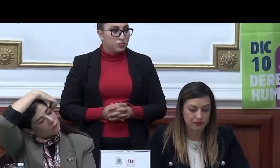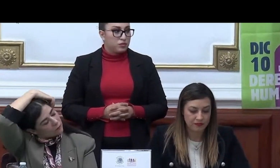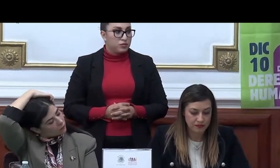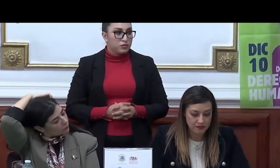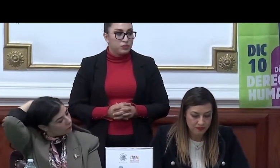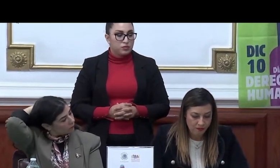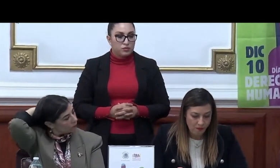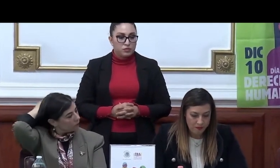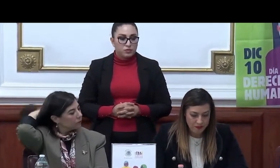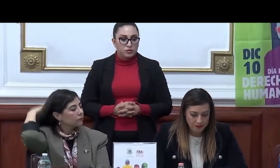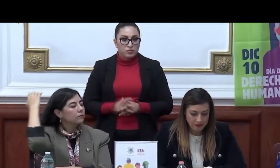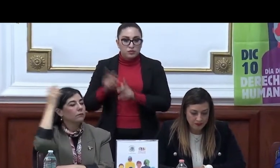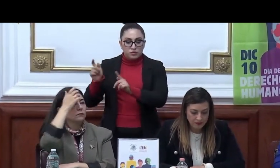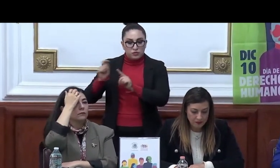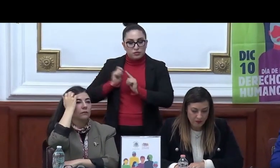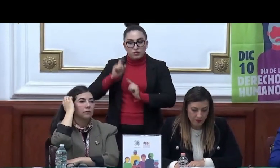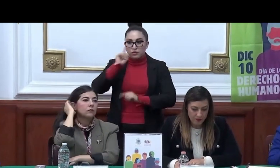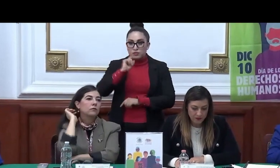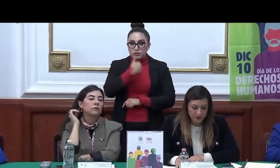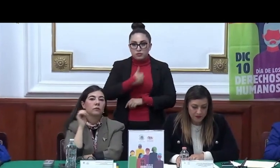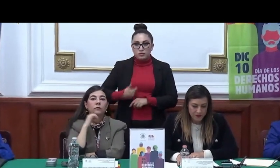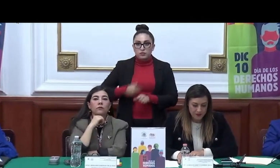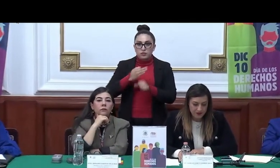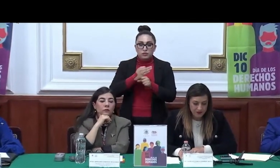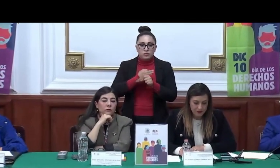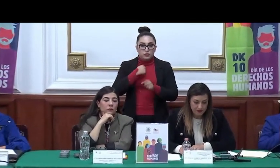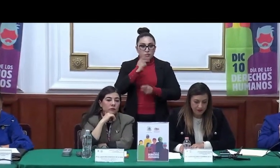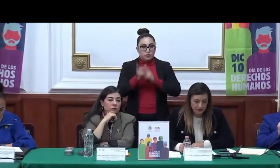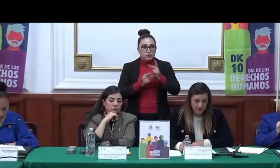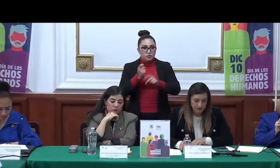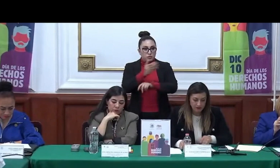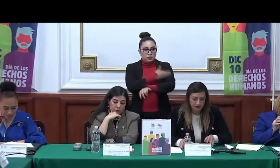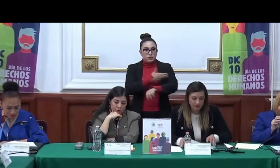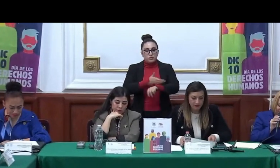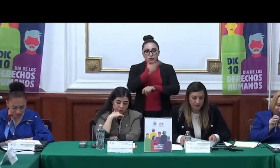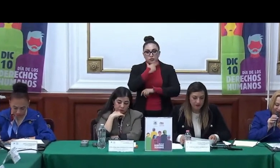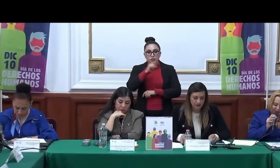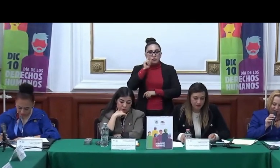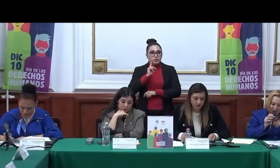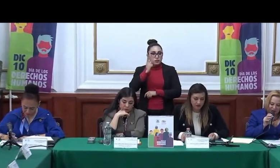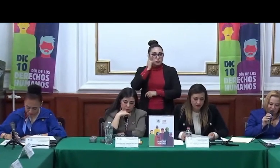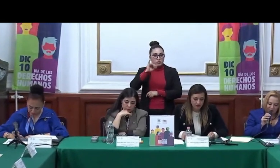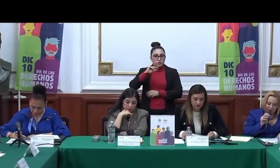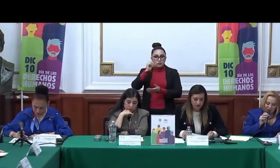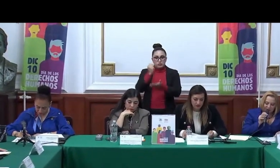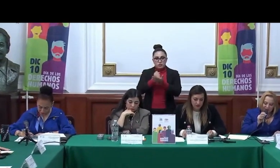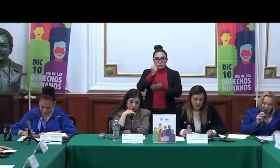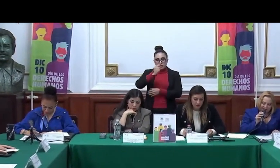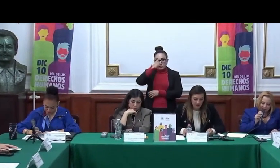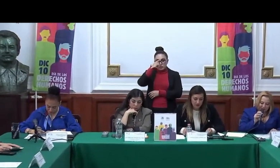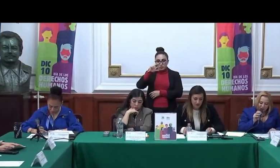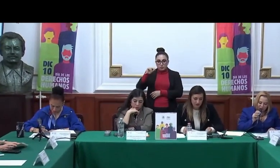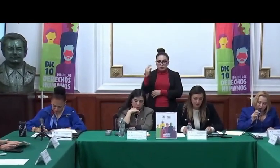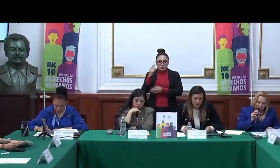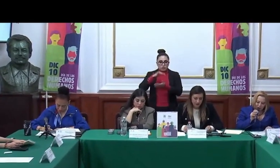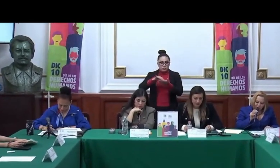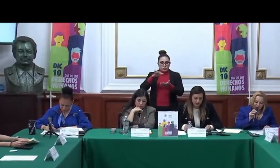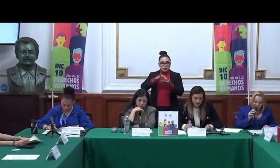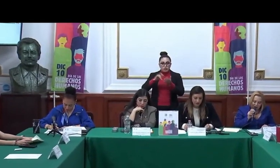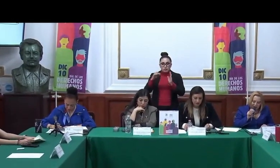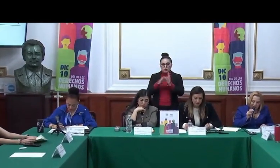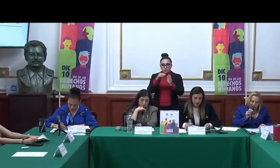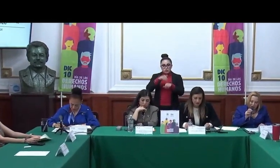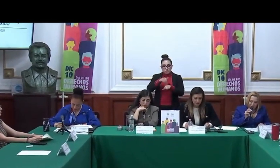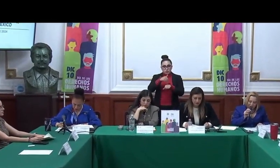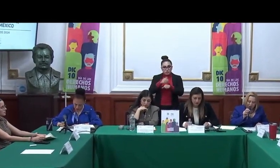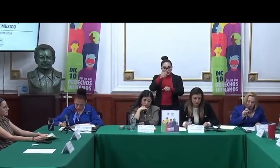Por instrucciones de la Presidencia, solicito a las y el presente la dispensa de la lectura del 7º punto del orden